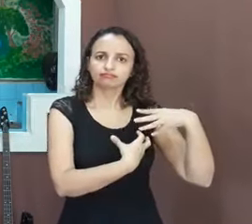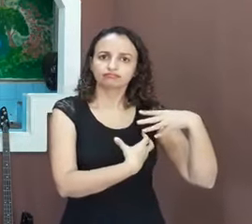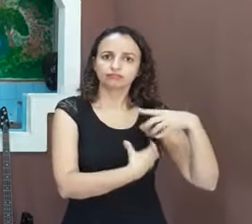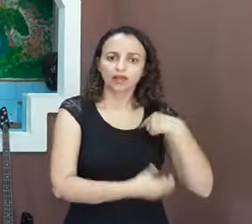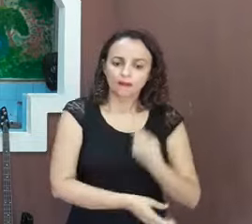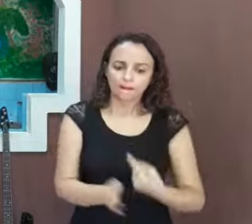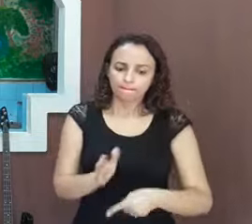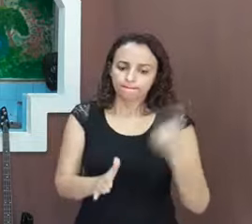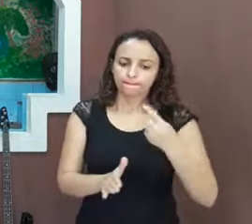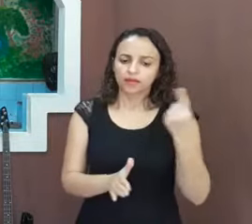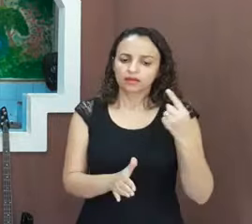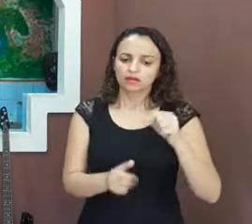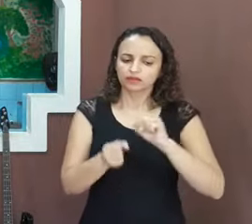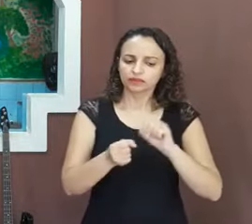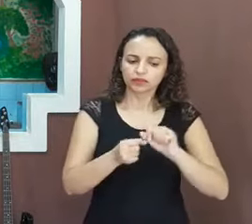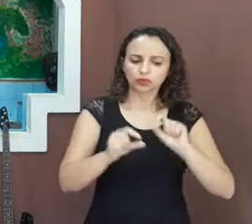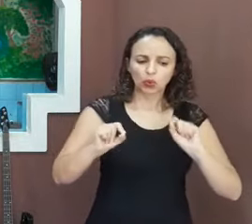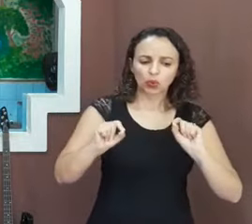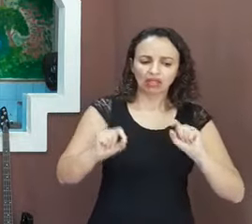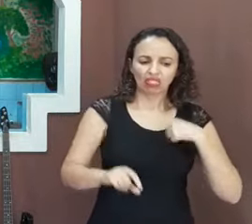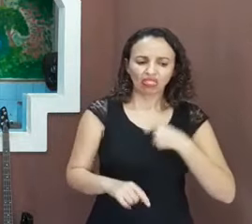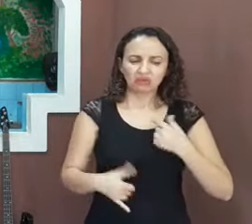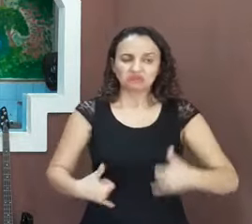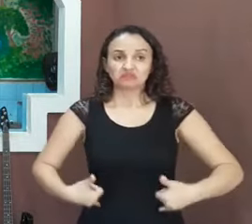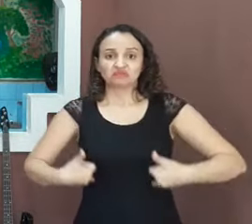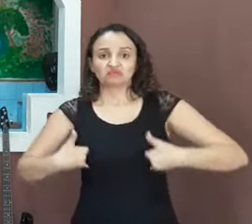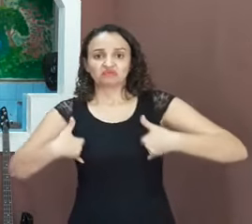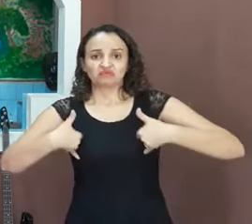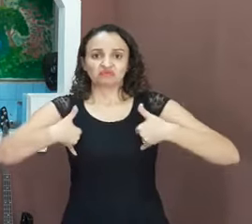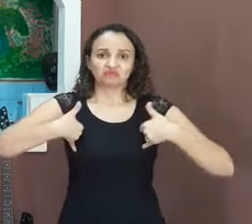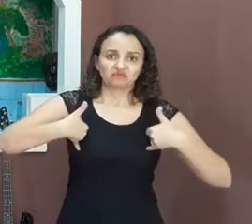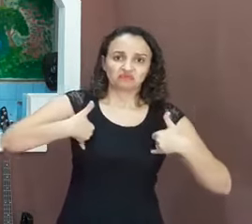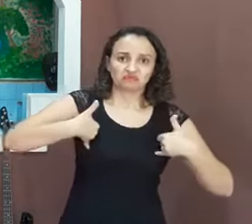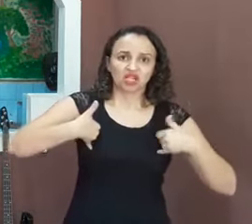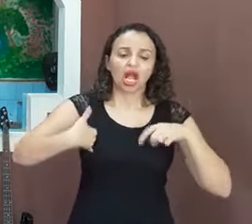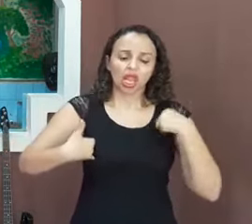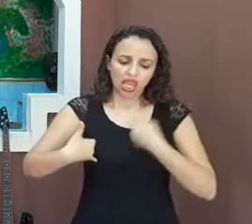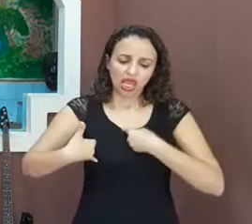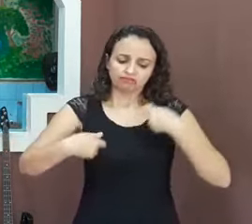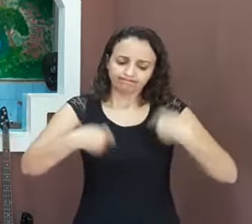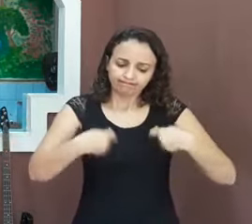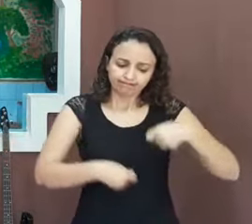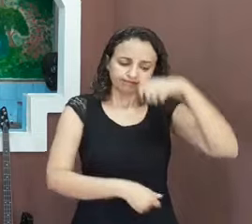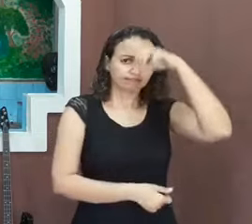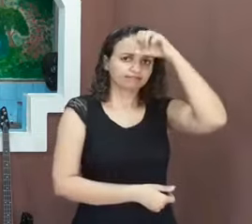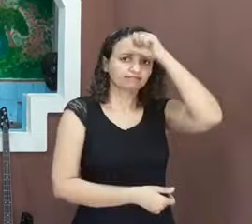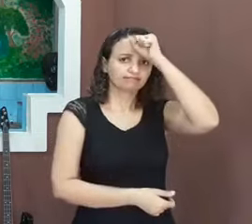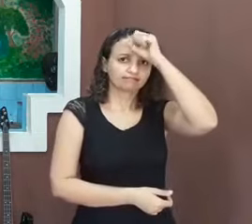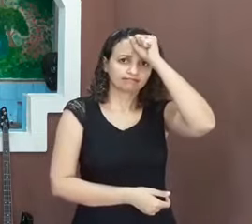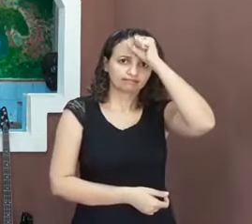fazer isso aí, quebrar a nossa arrogância e reconhecer que precisamos aprender.